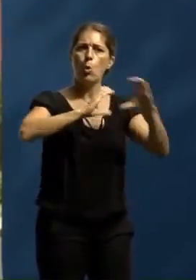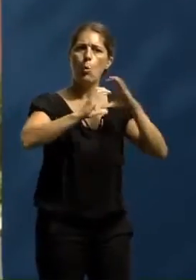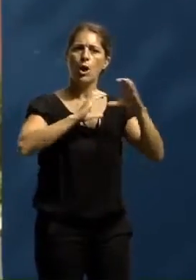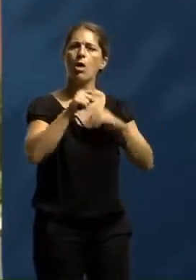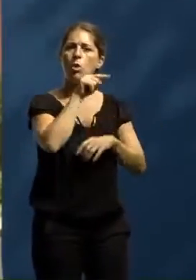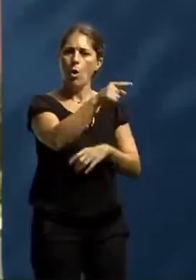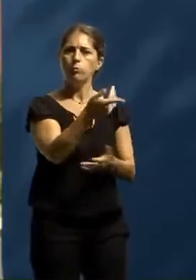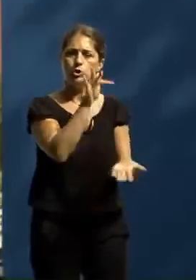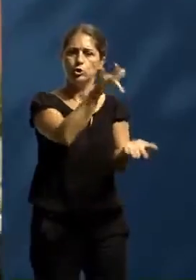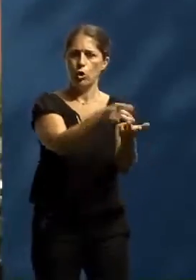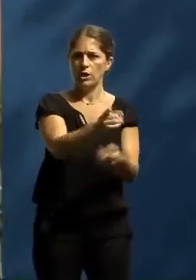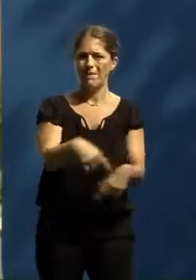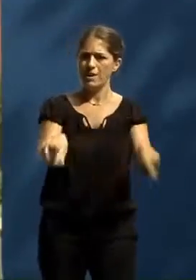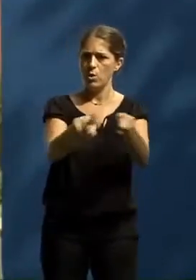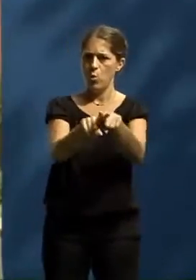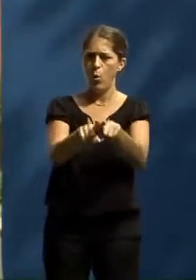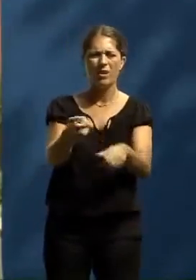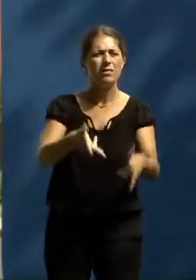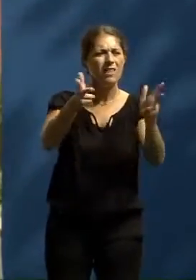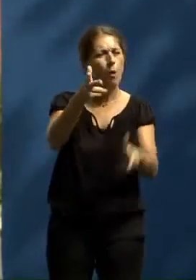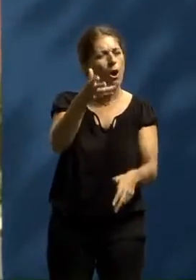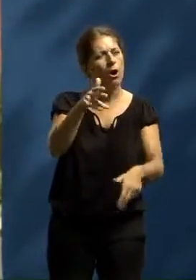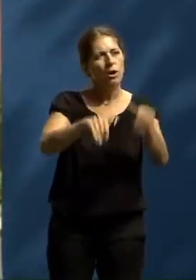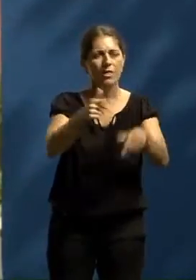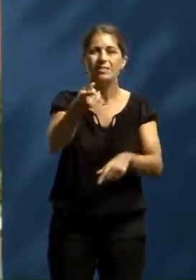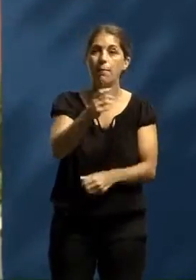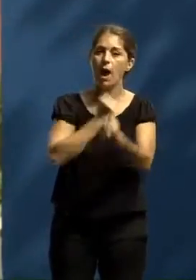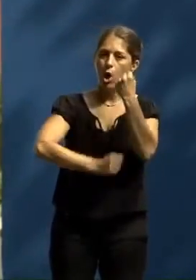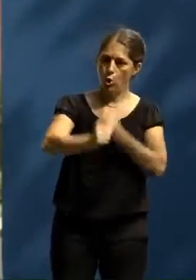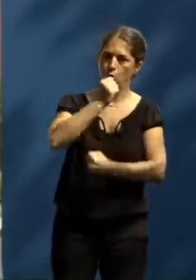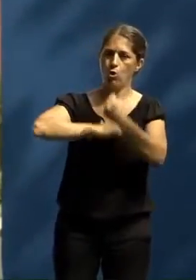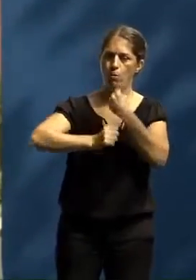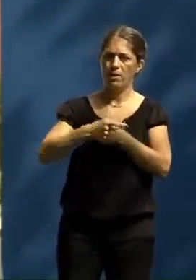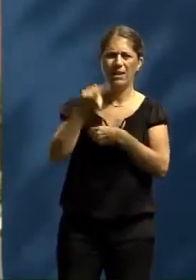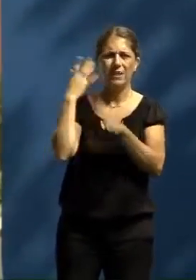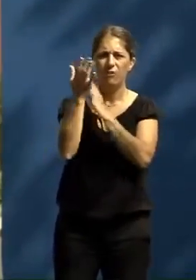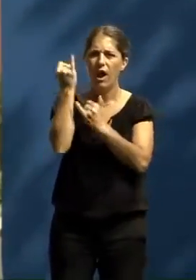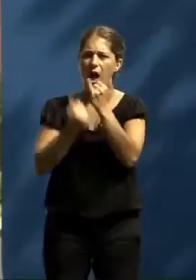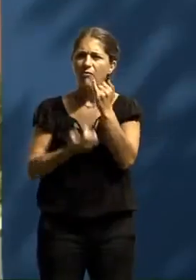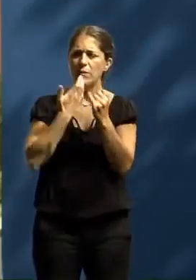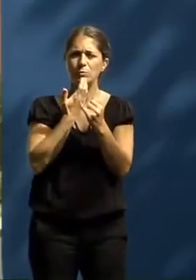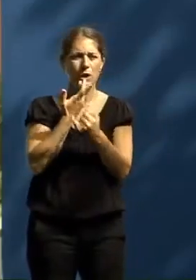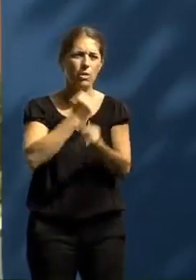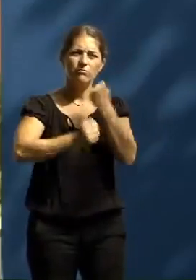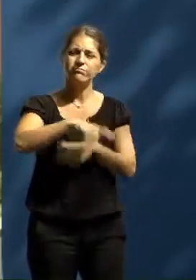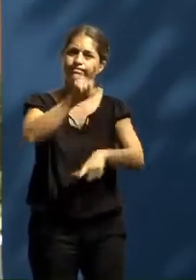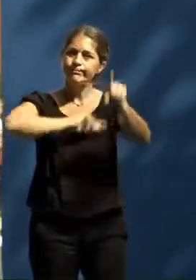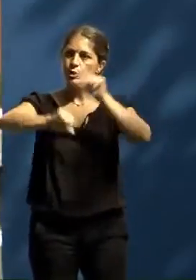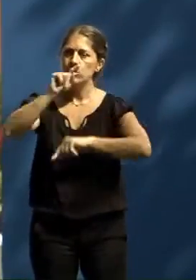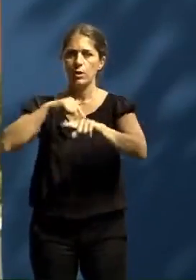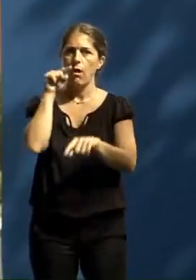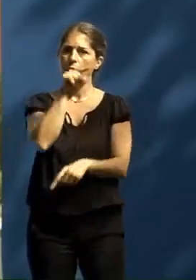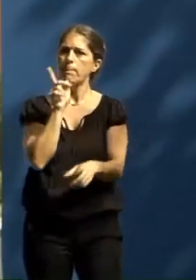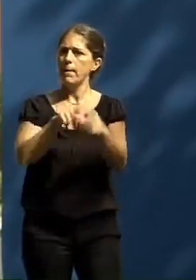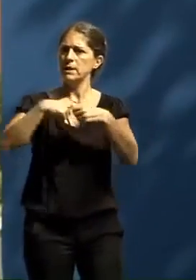democracia tamén é democracia económica. E democracia económica significa poder controlar ou poder incidir sobre decisións económicas que afectan ao noso